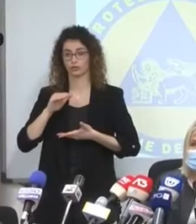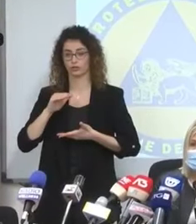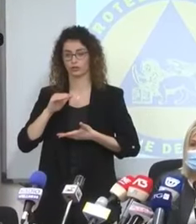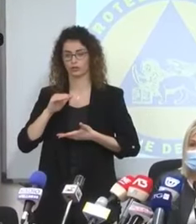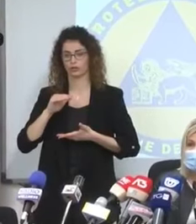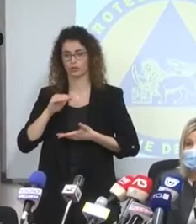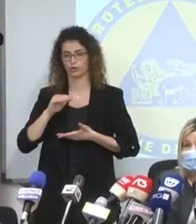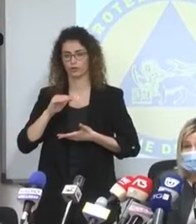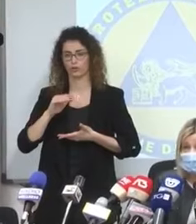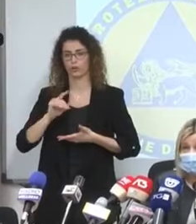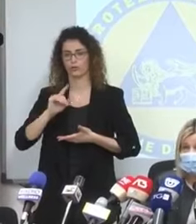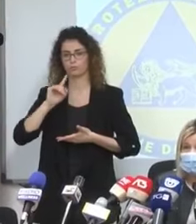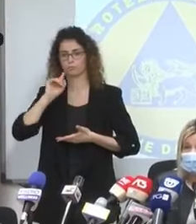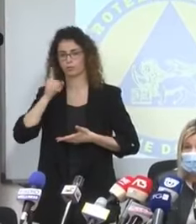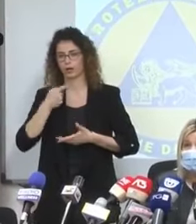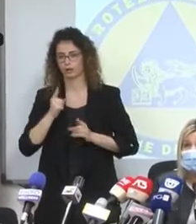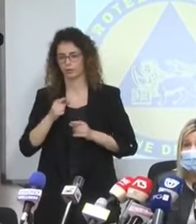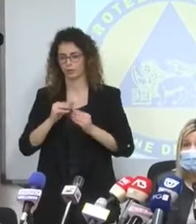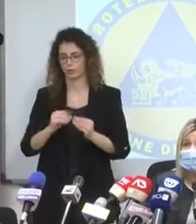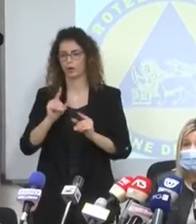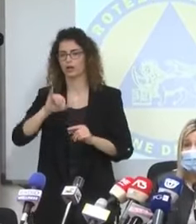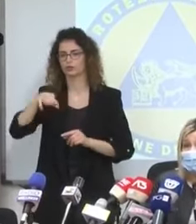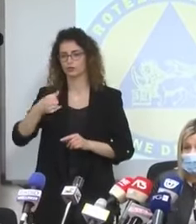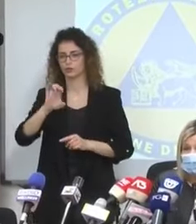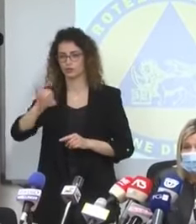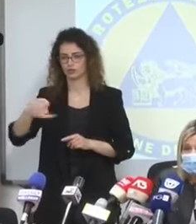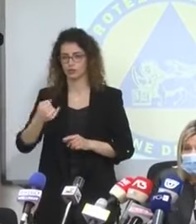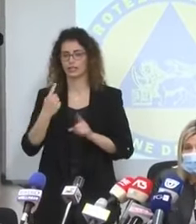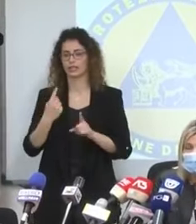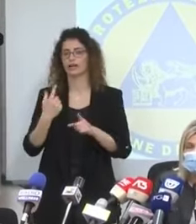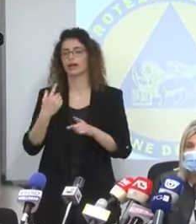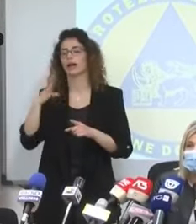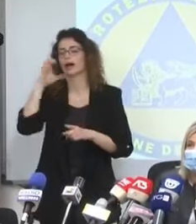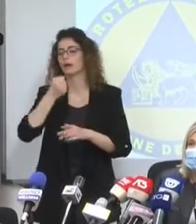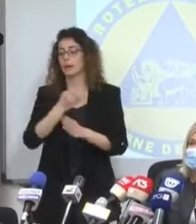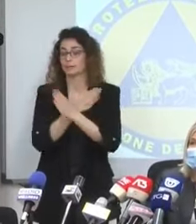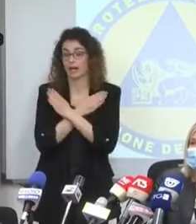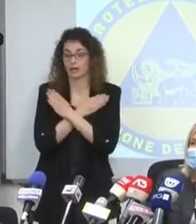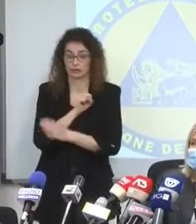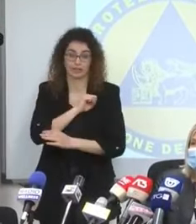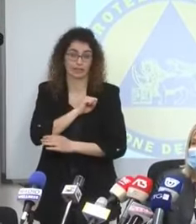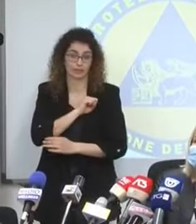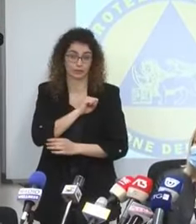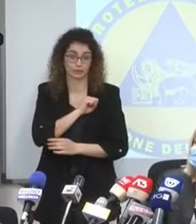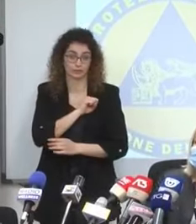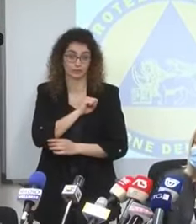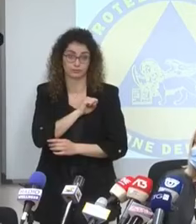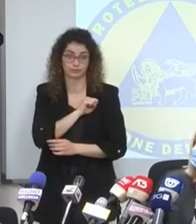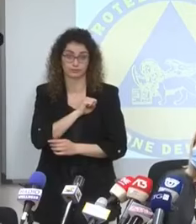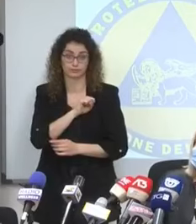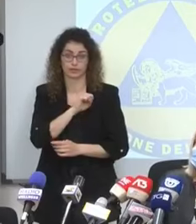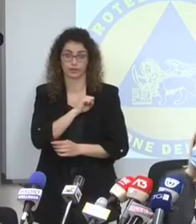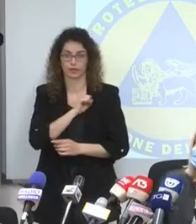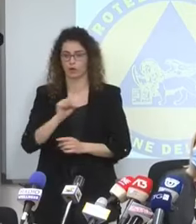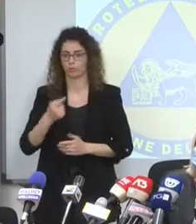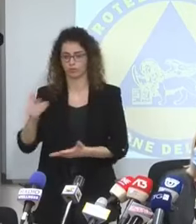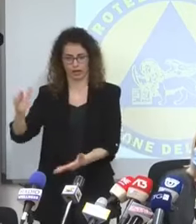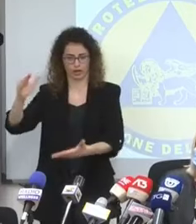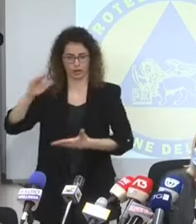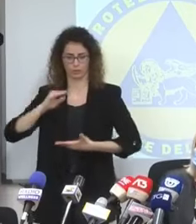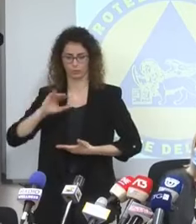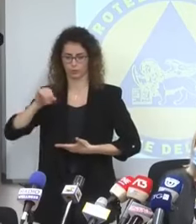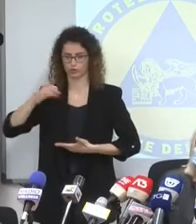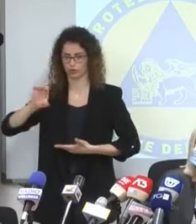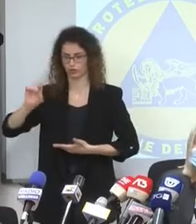per l'utilizzo dovrebbe essere Johnson & Johnson, bisogna capire a maggio, quindi a questo punto secondo me, non certo con questa prima fornitura che ci